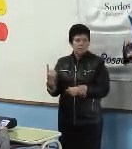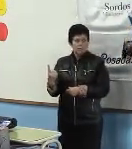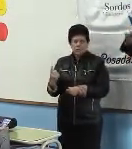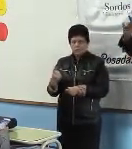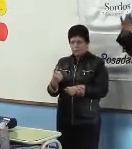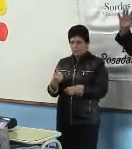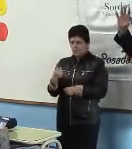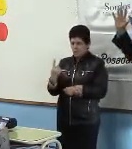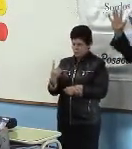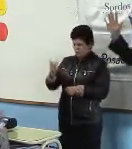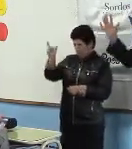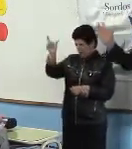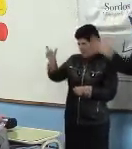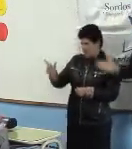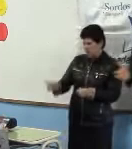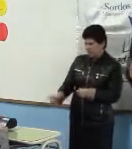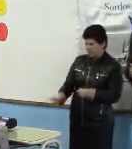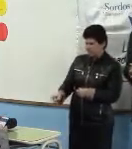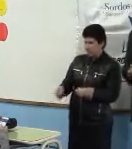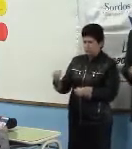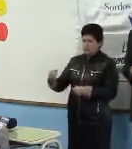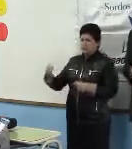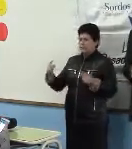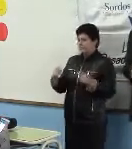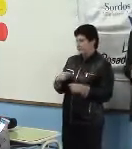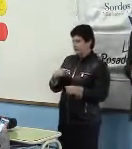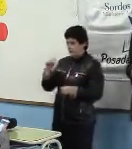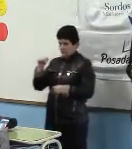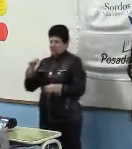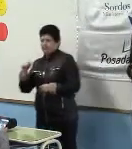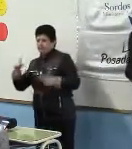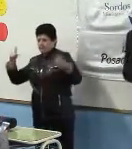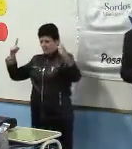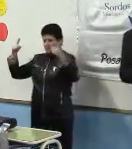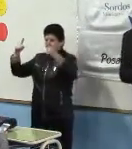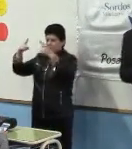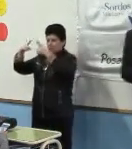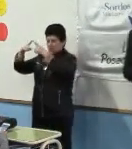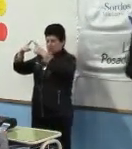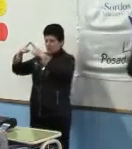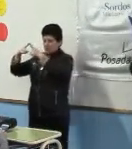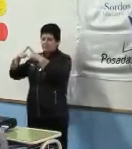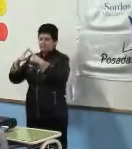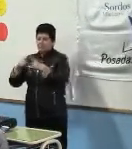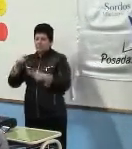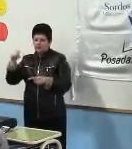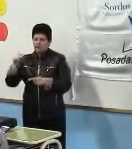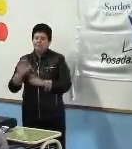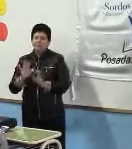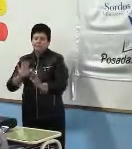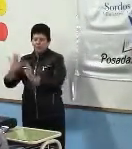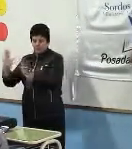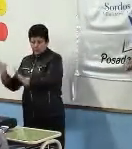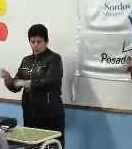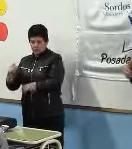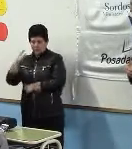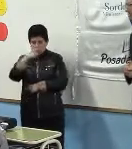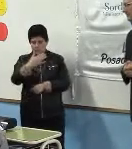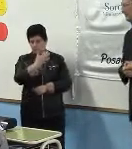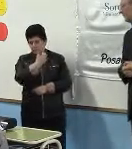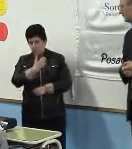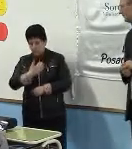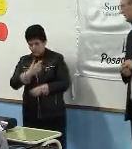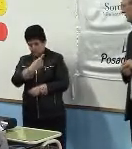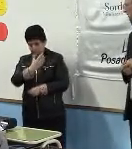de tantos desafíos que tenemos como iglesia. También está con nosotros el pastor Iván Rosales. Él es presidente de la